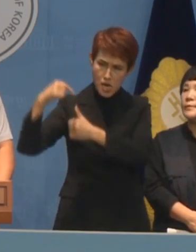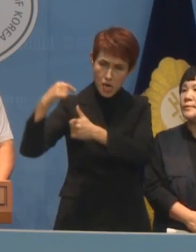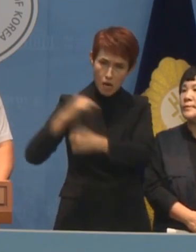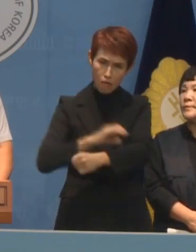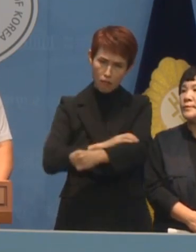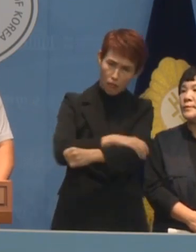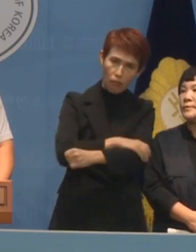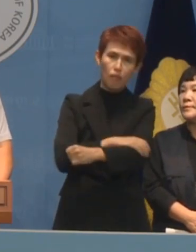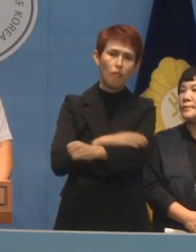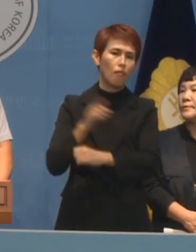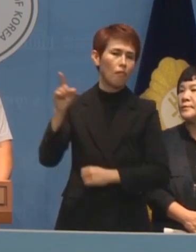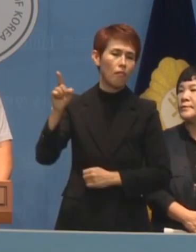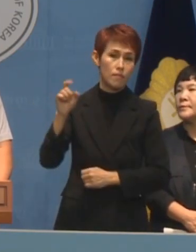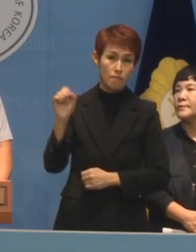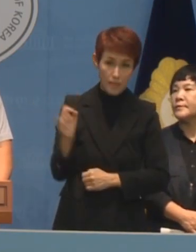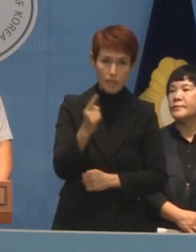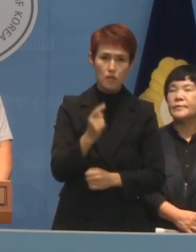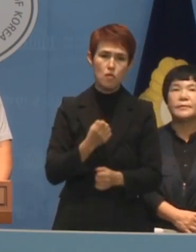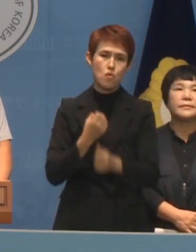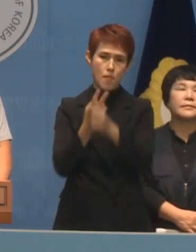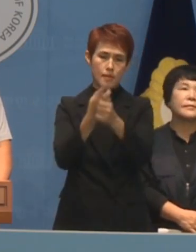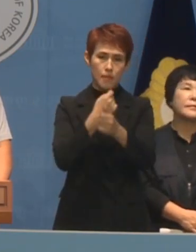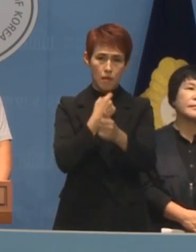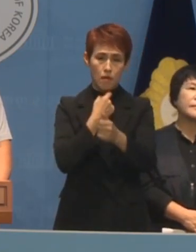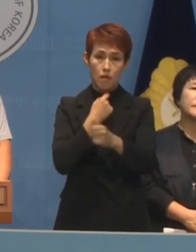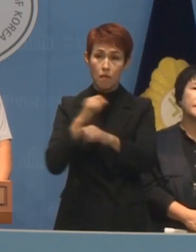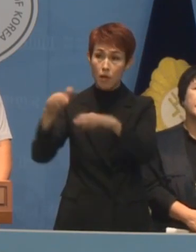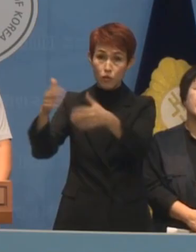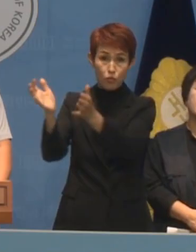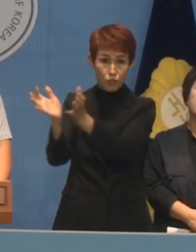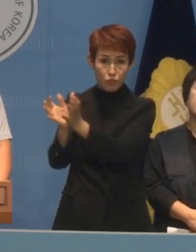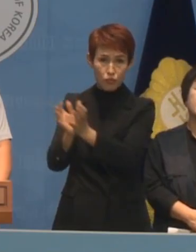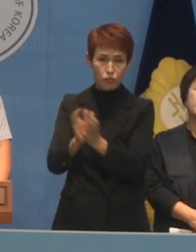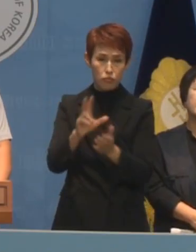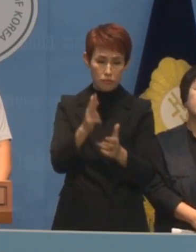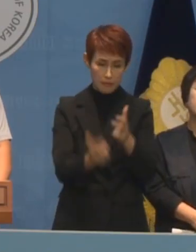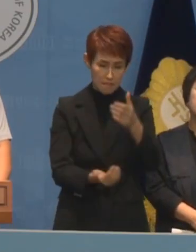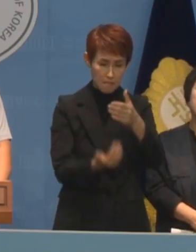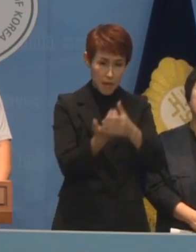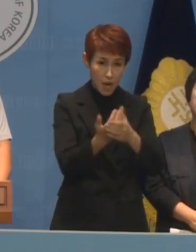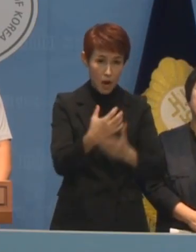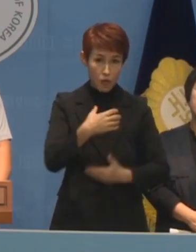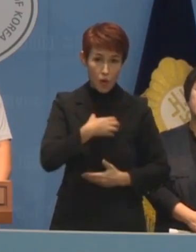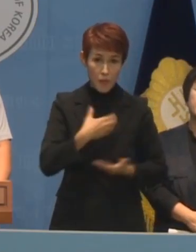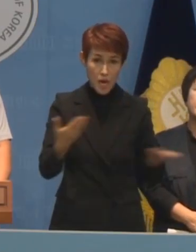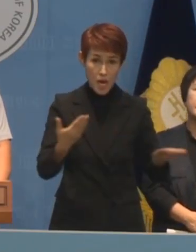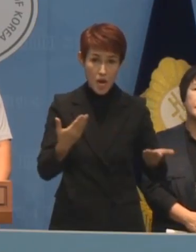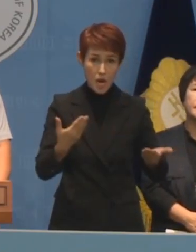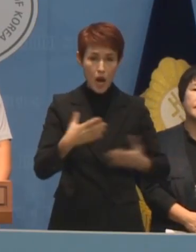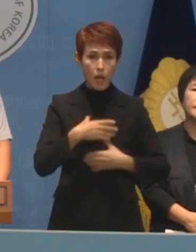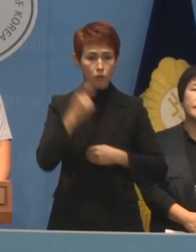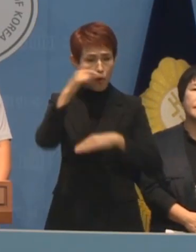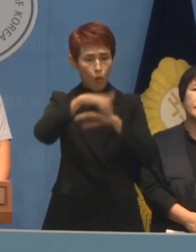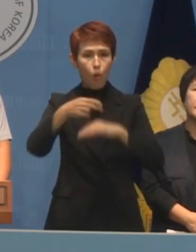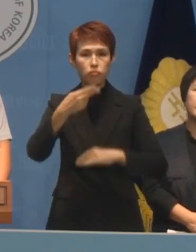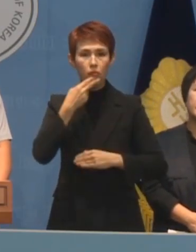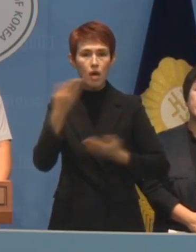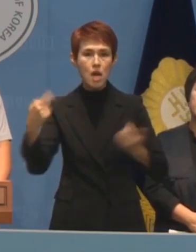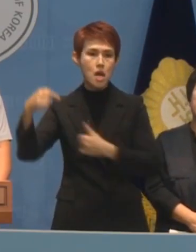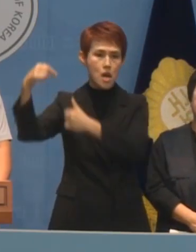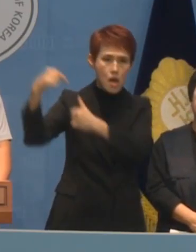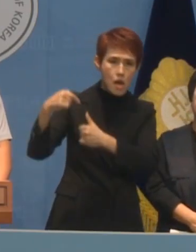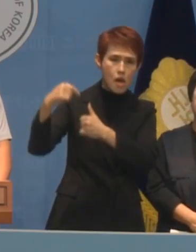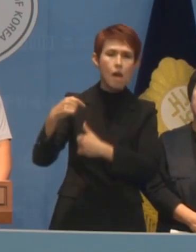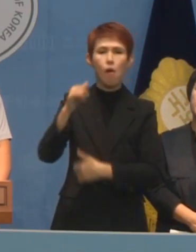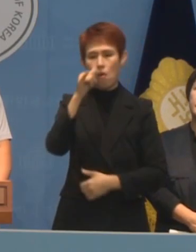노출되어 있어 고발하려 합니다. 해수부는 중대재해가 발생할 수 있는 위험 작업을 안전대책을 세우지 않고 근로자에게